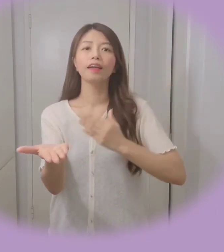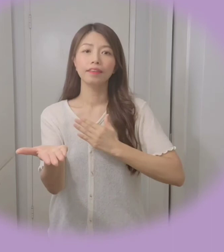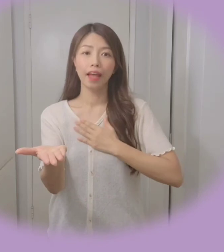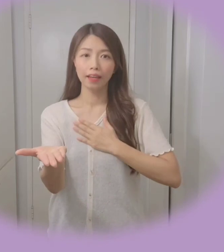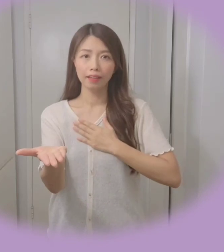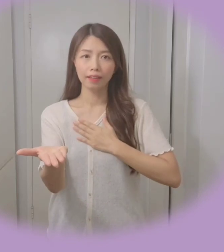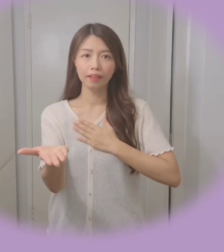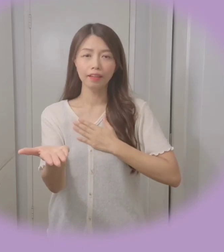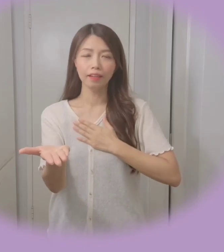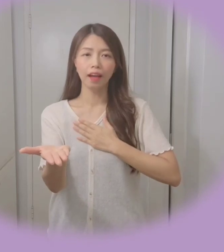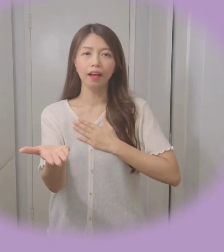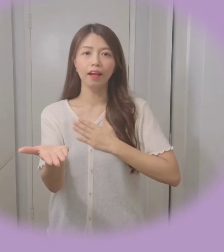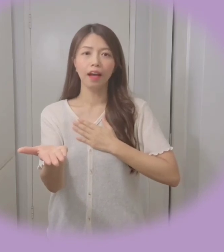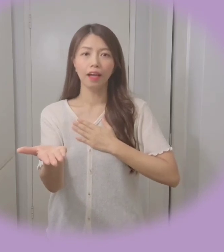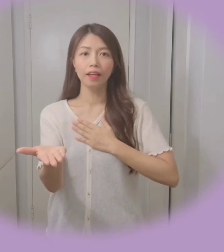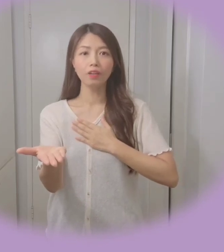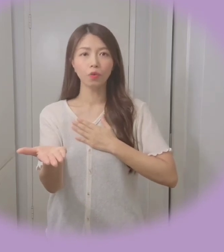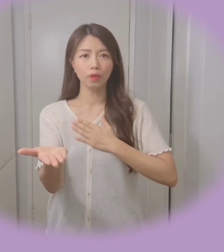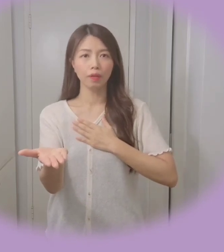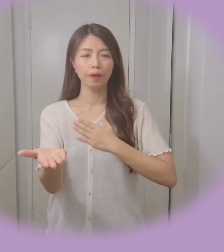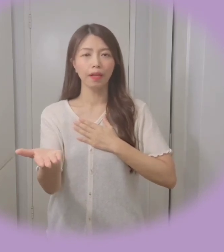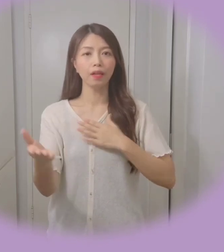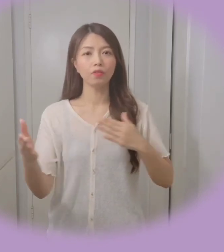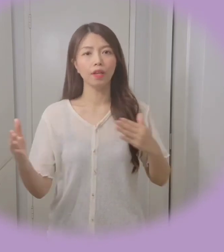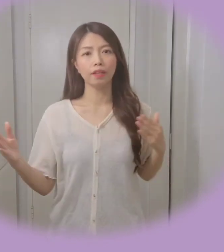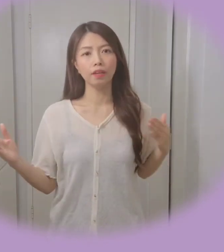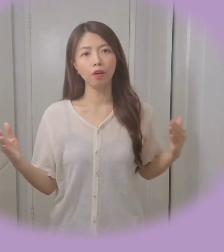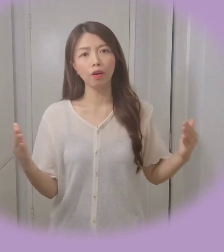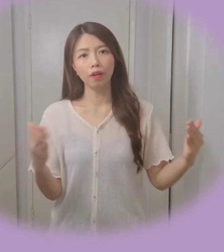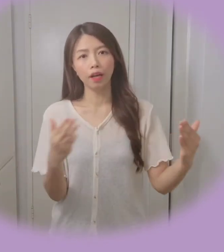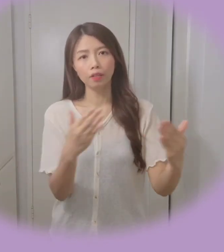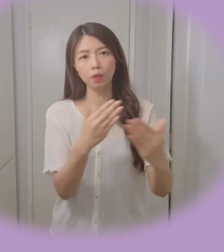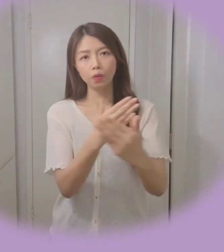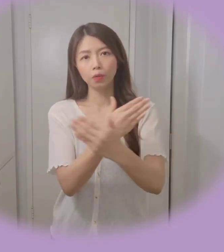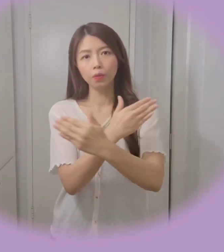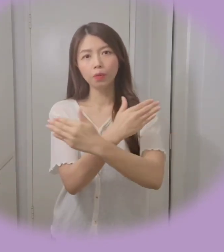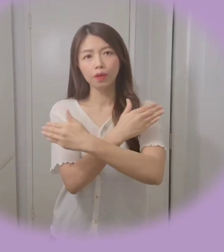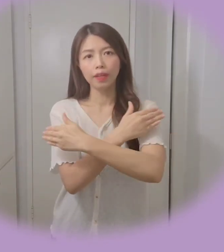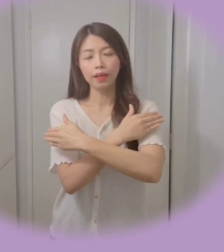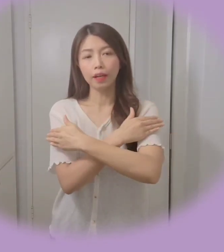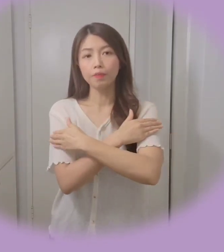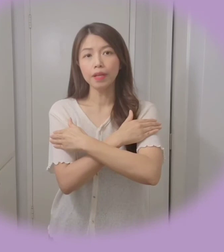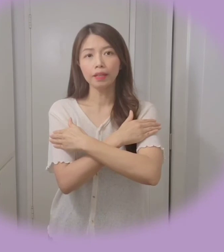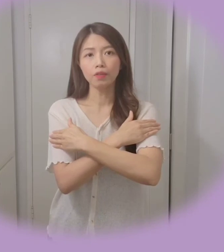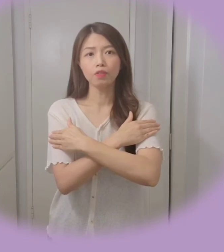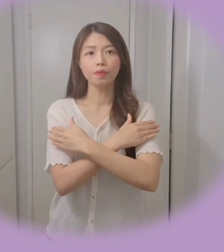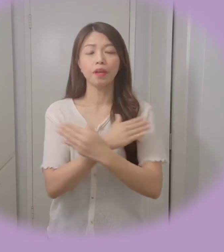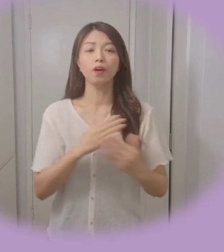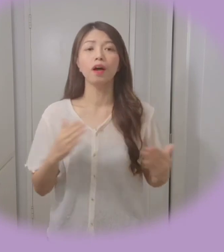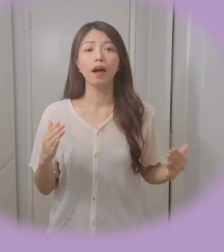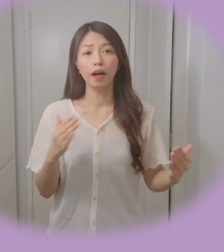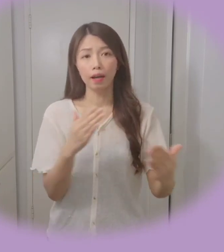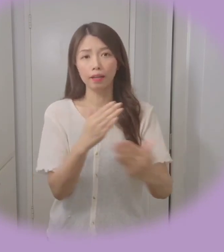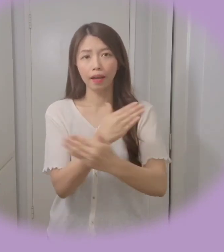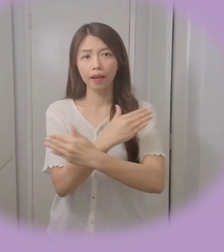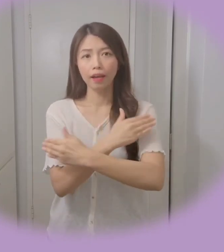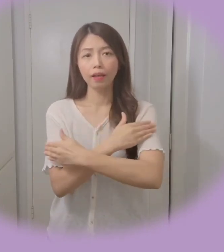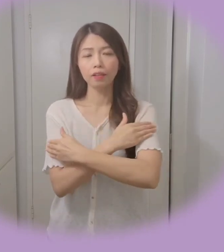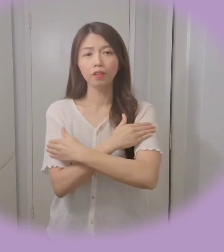그대가 나를 안아주고 있나봐. 안아주다는요, 양손으로 이렇게 나를 감싸 안아주시면